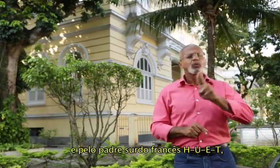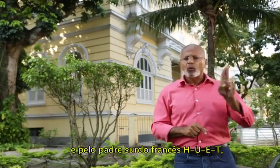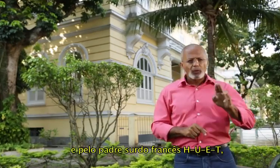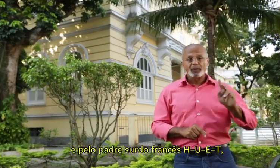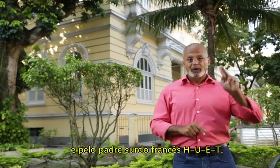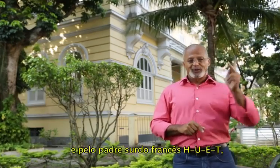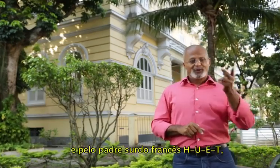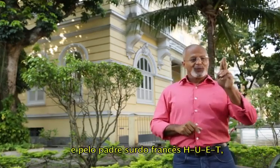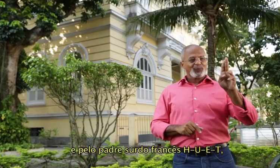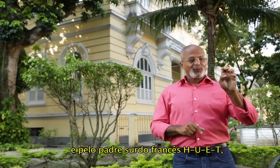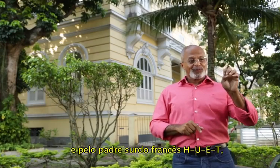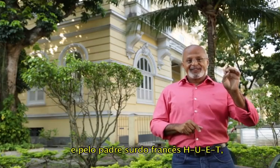Huet,